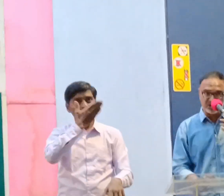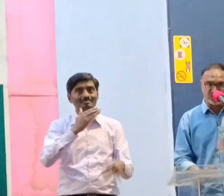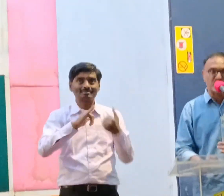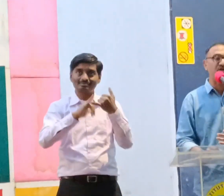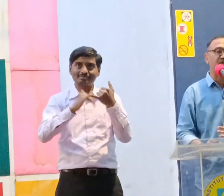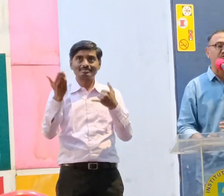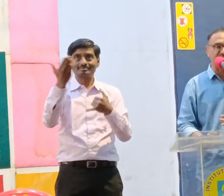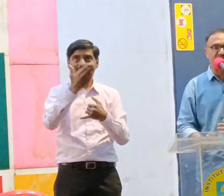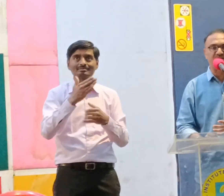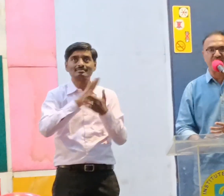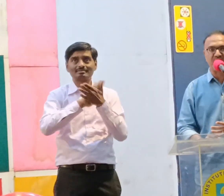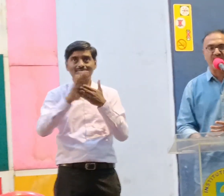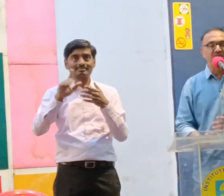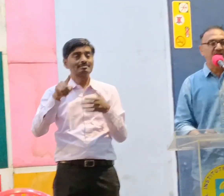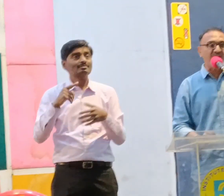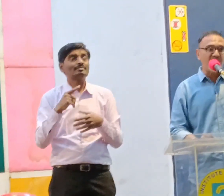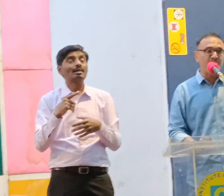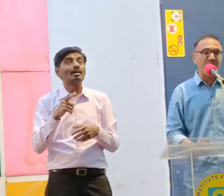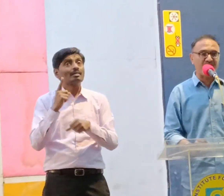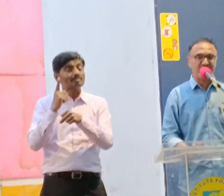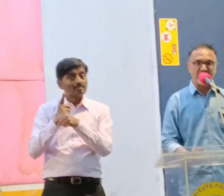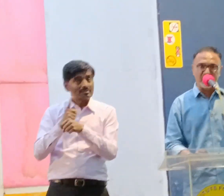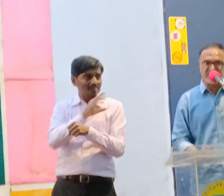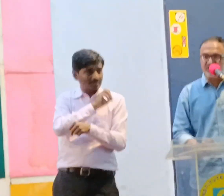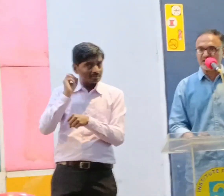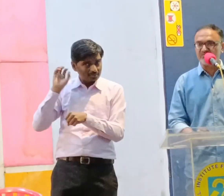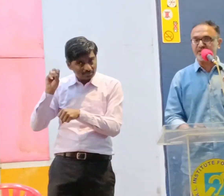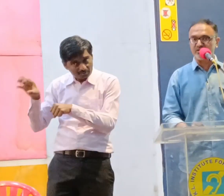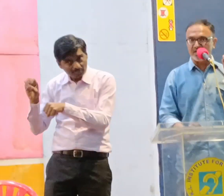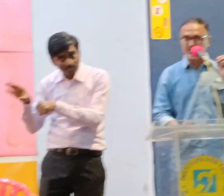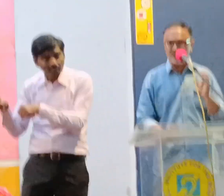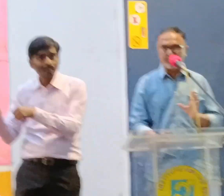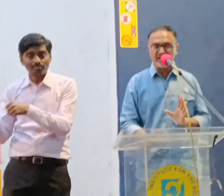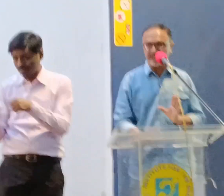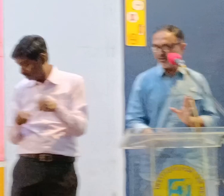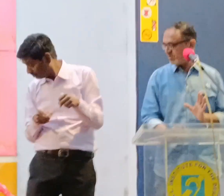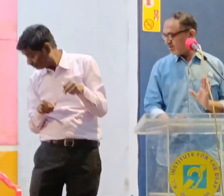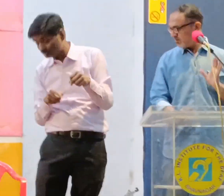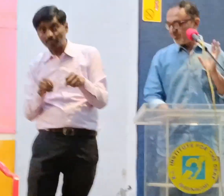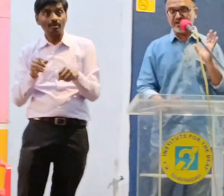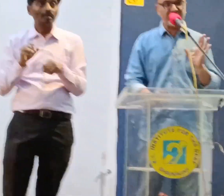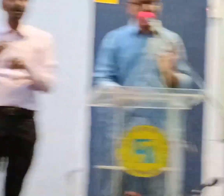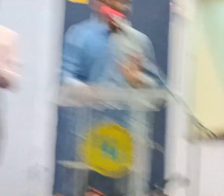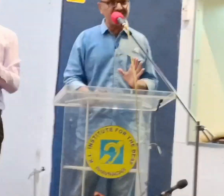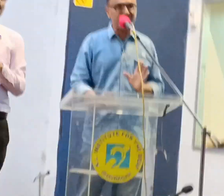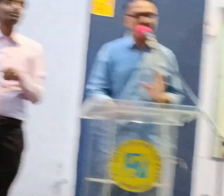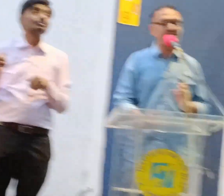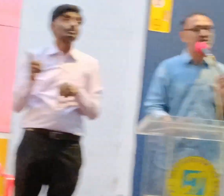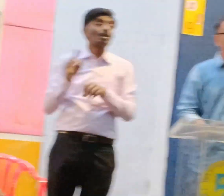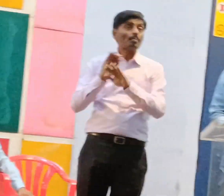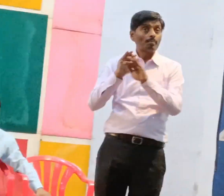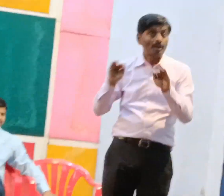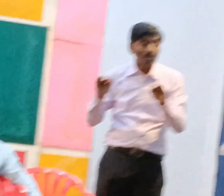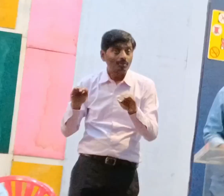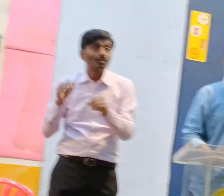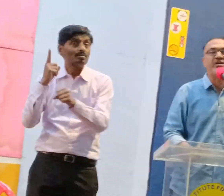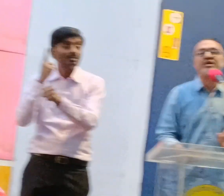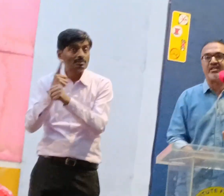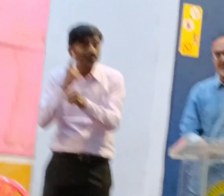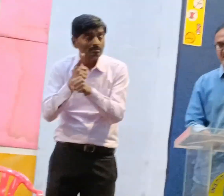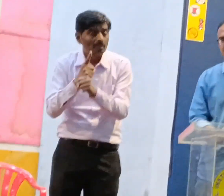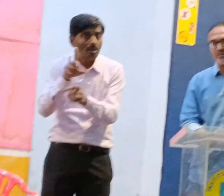પોતે મારા શિક્ષકોને કહું આચાર્ય તરીકે કે આ પાઠ આ છે ને એ વિદ્યાર્થીઓ માટે પ્રેરણાદાયી છે અને શિક્ષકો